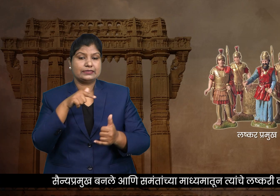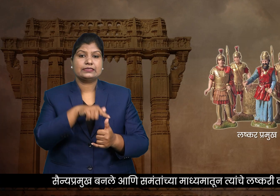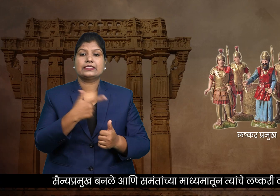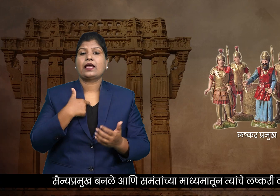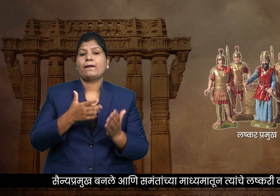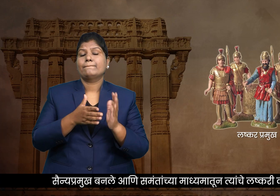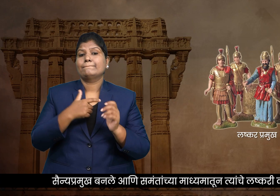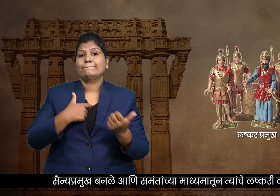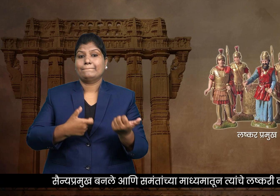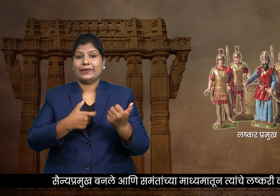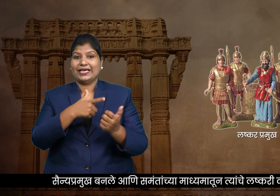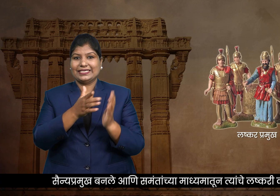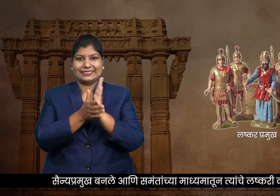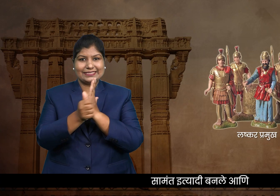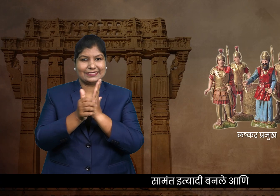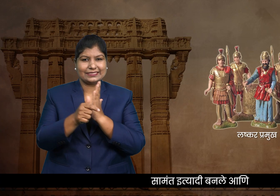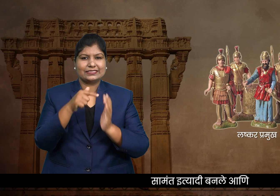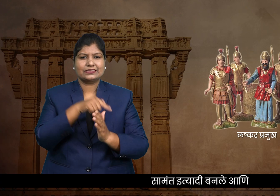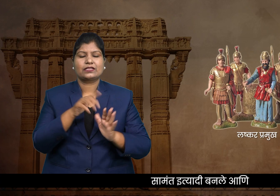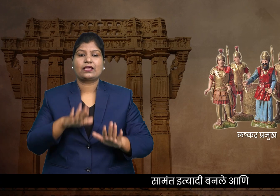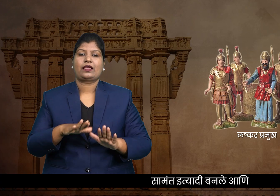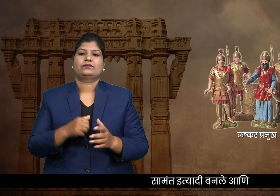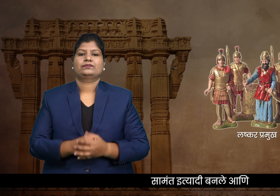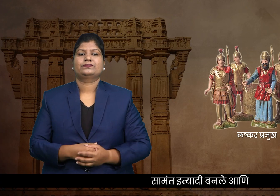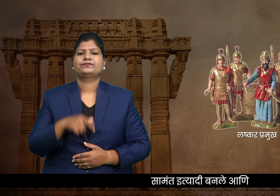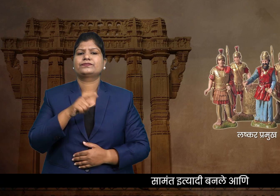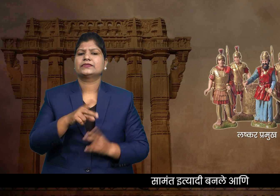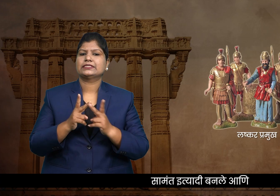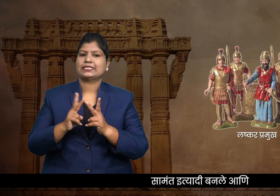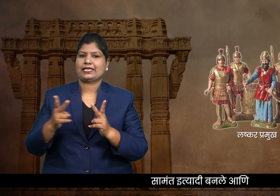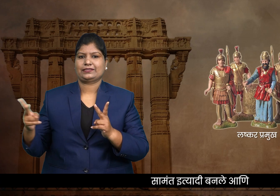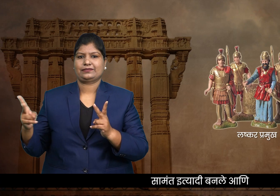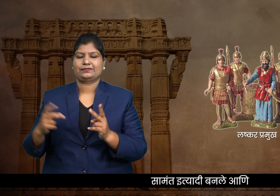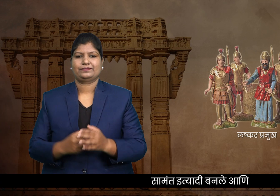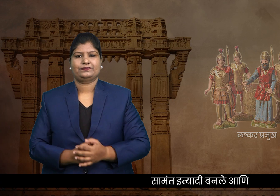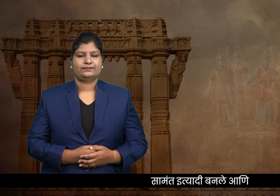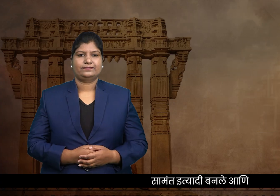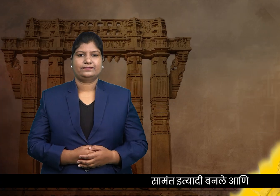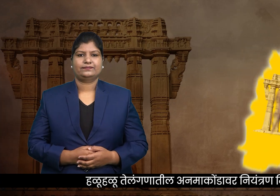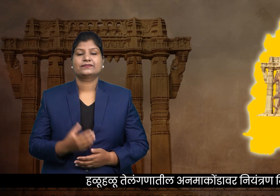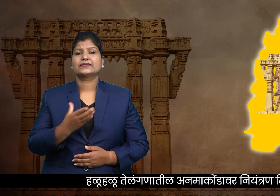लष्करी कौशल्य सेनाप्रमुख सामंत इत्यादी बनले आणि